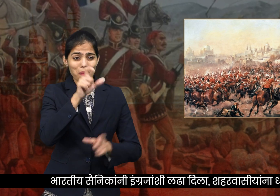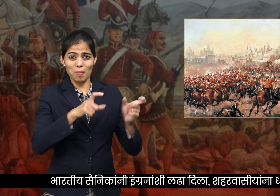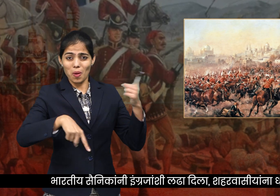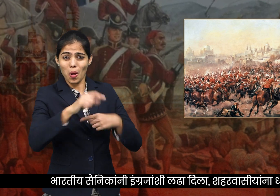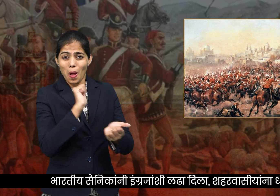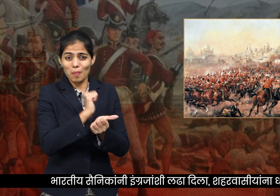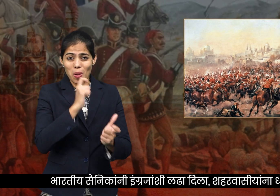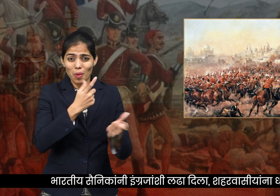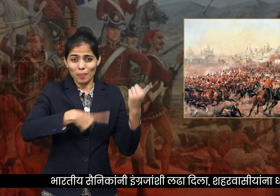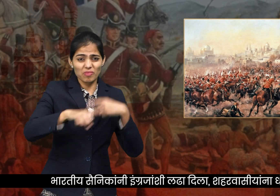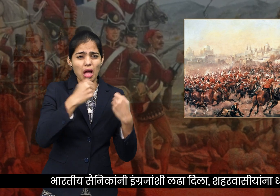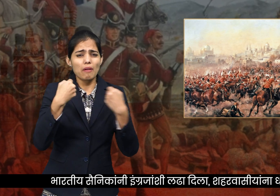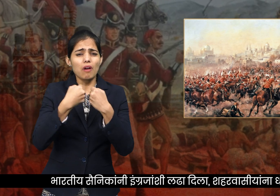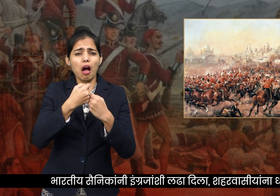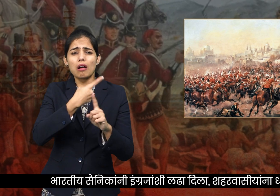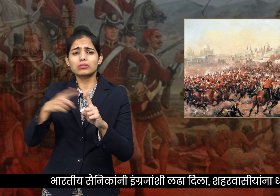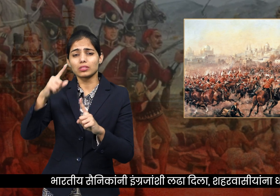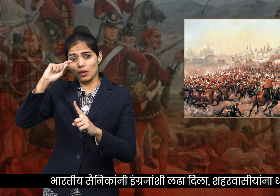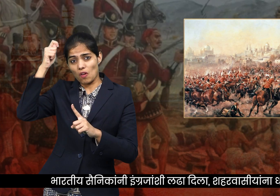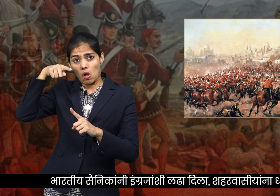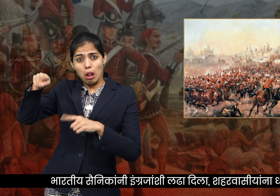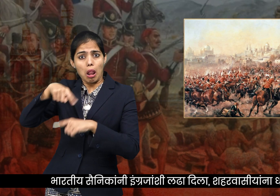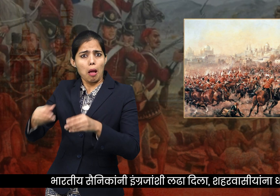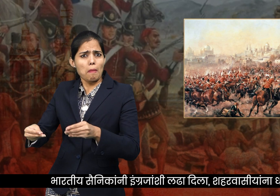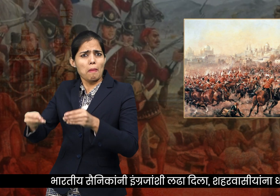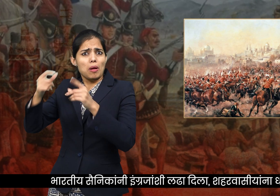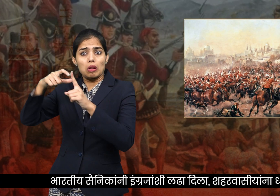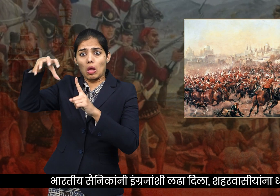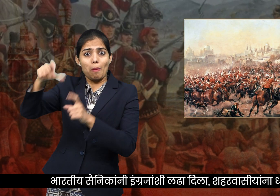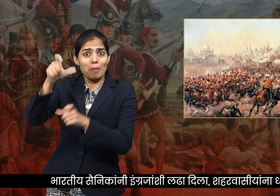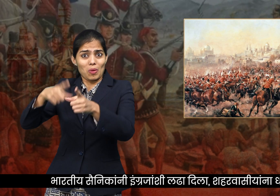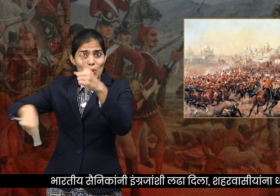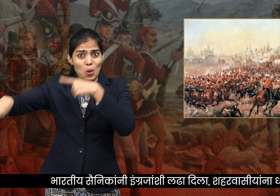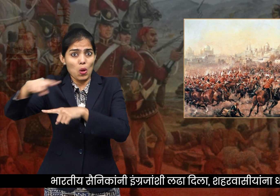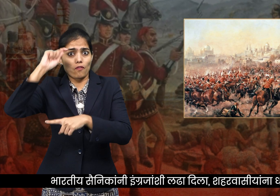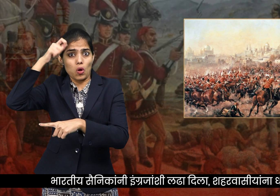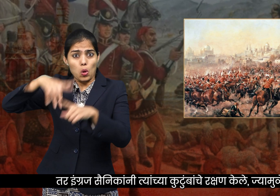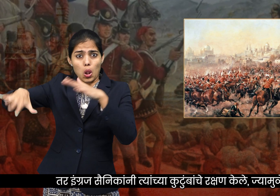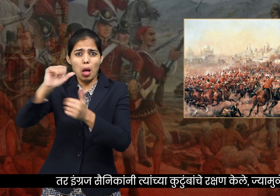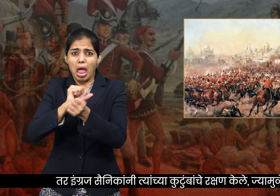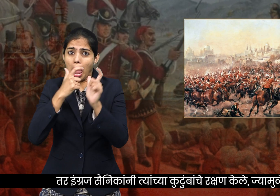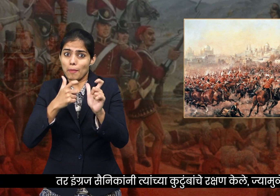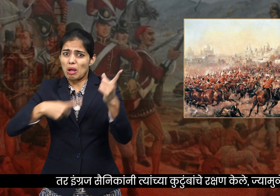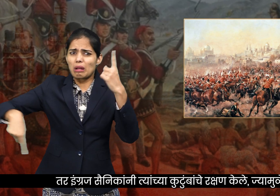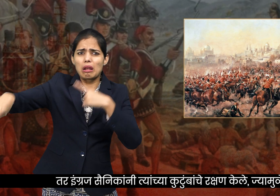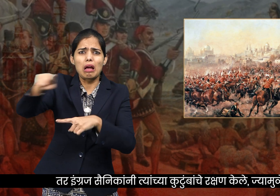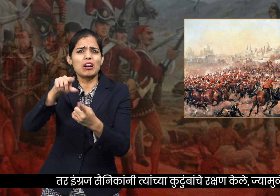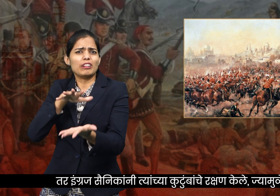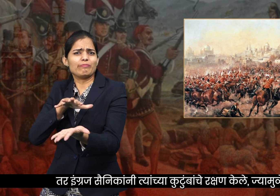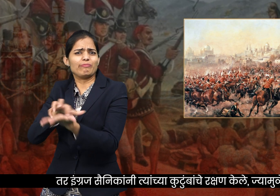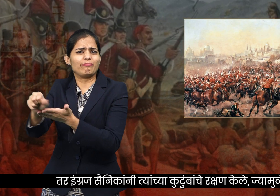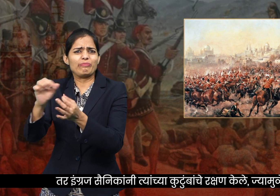भारतीय सैनिकांनी इंग्रजांशी लढा दिला. शहरवासियांना धोक्यात आणले तर इंग्रज